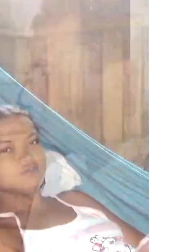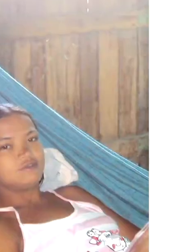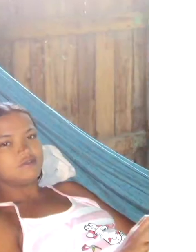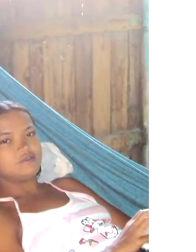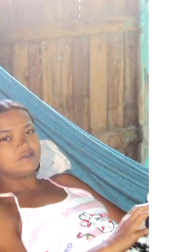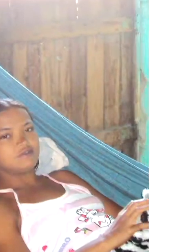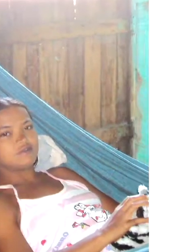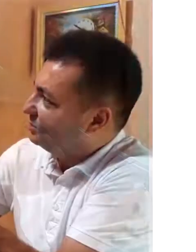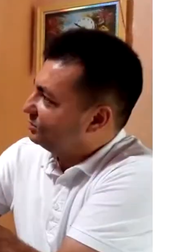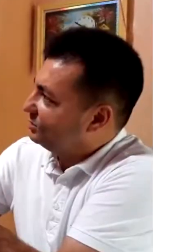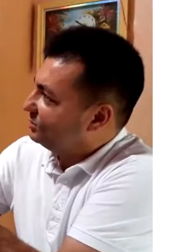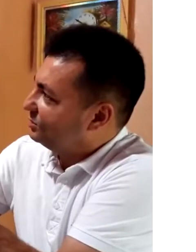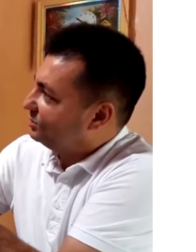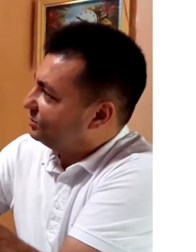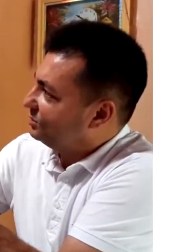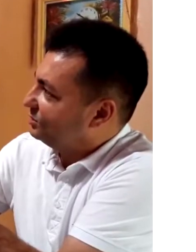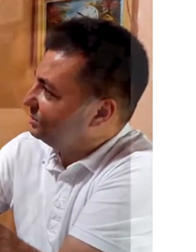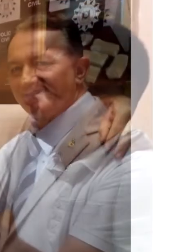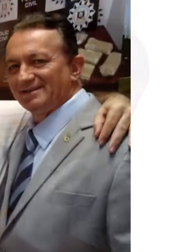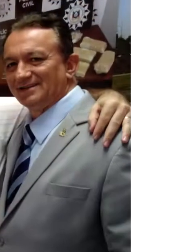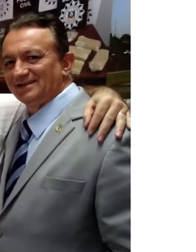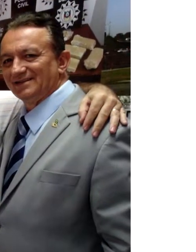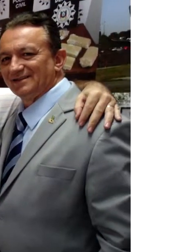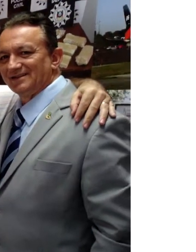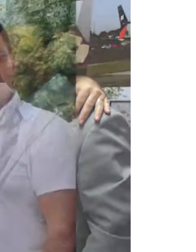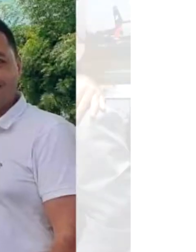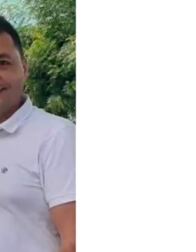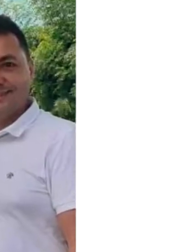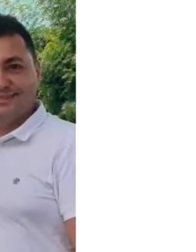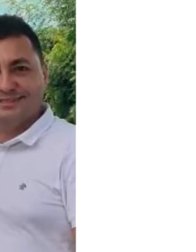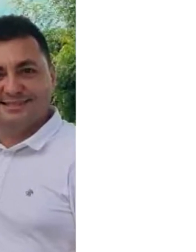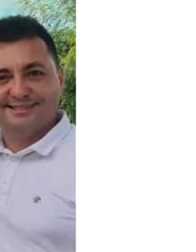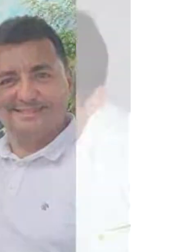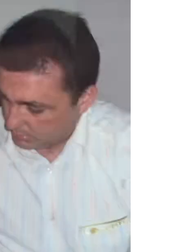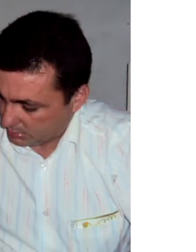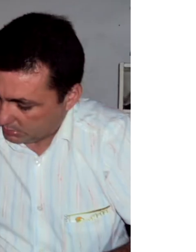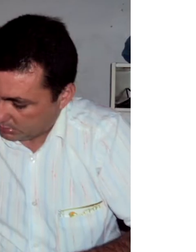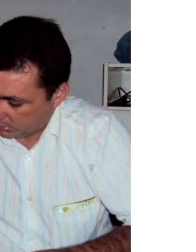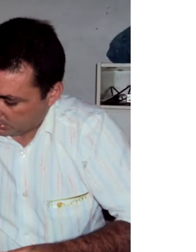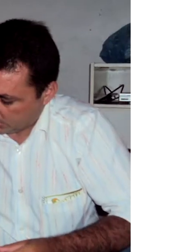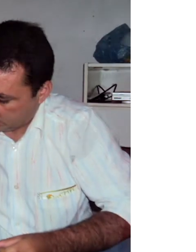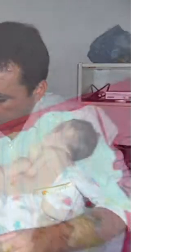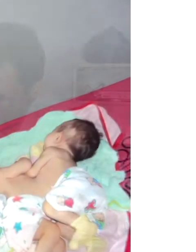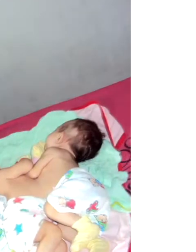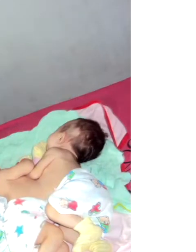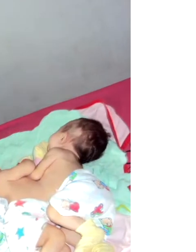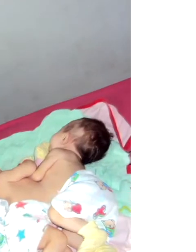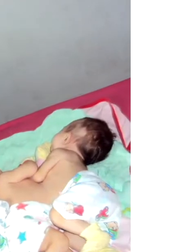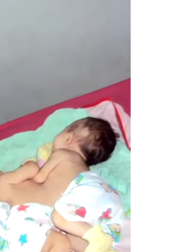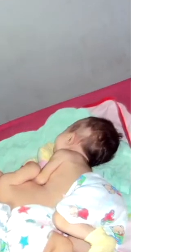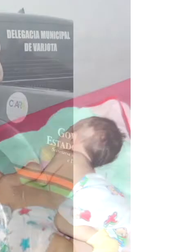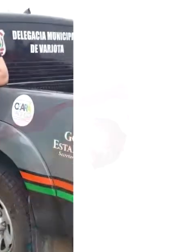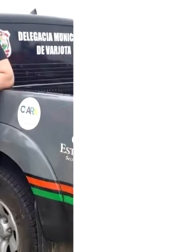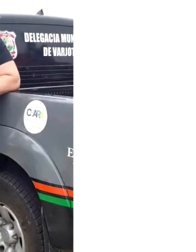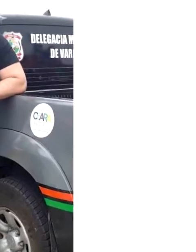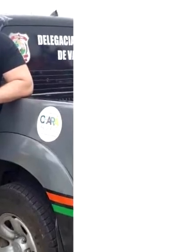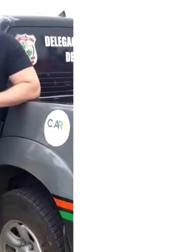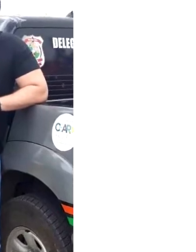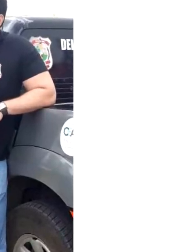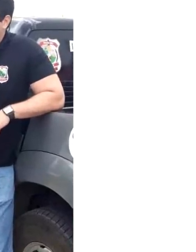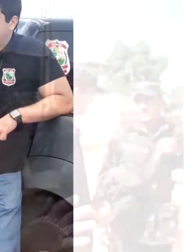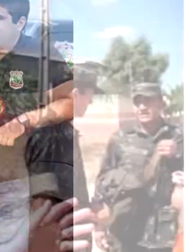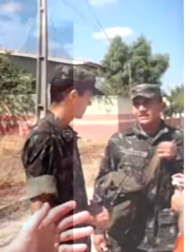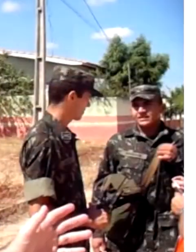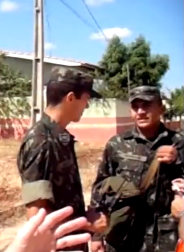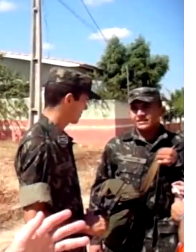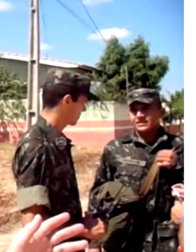O Canal do Povo, direto com as autoridades. Tudo o que você precisa saber. A maior cobertura da região